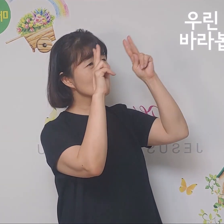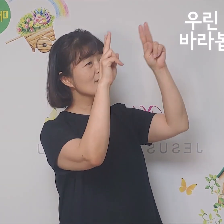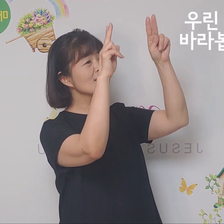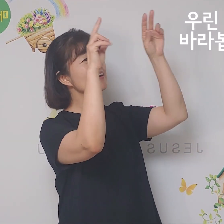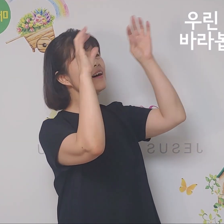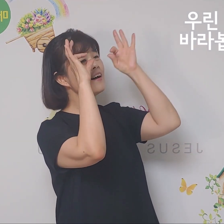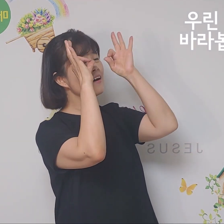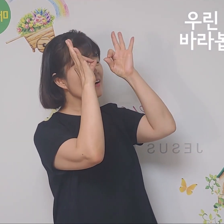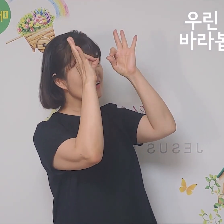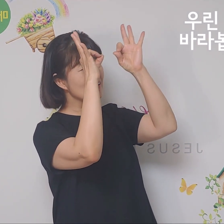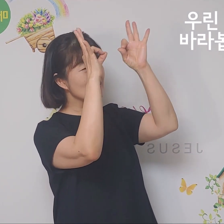바라봅니다.